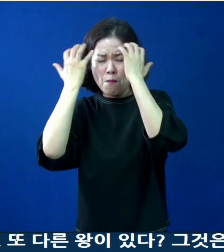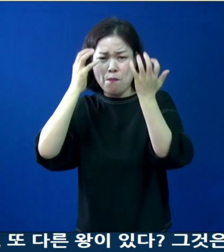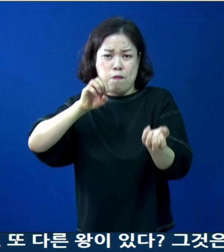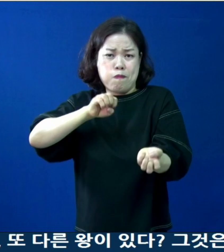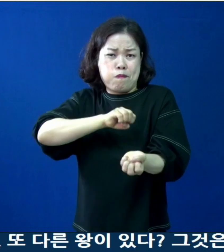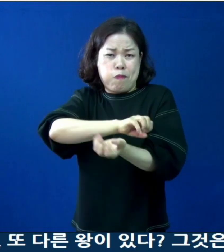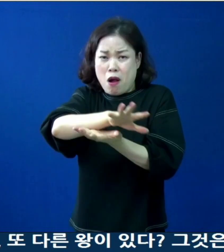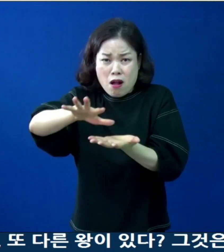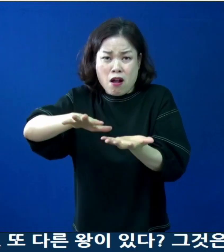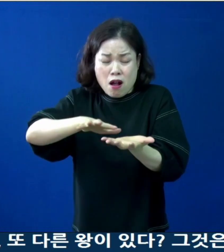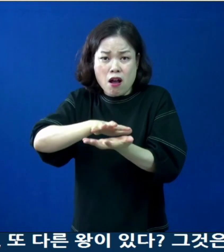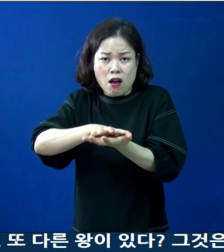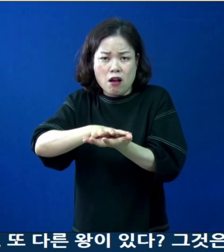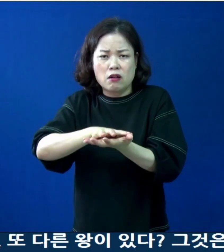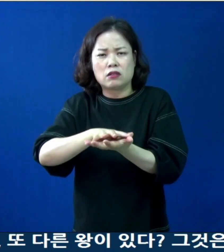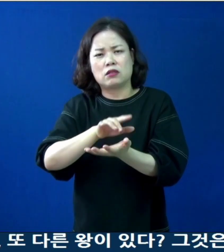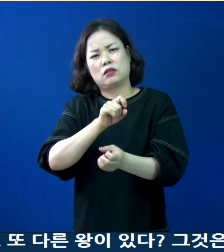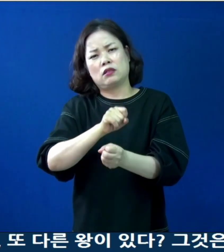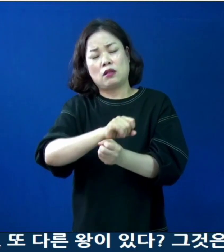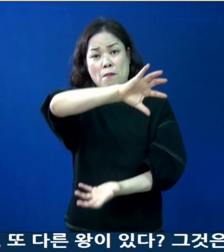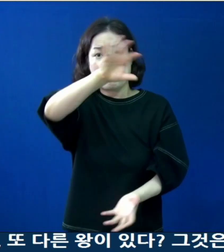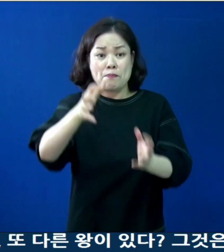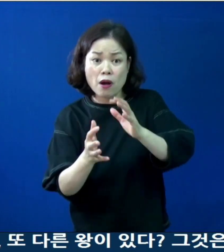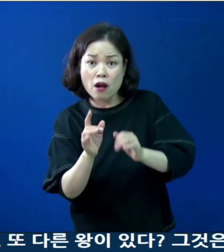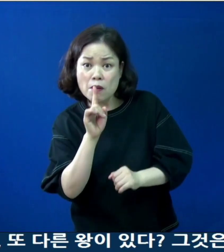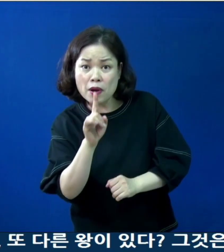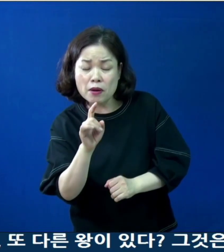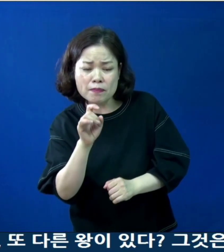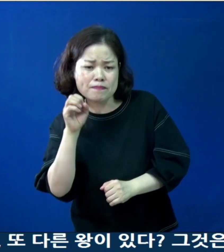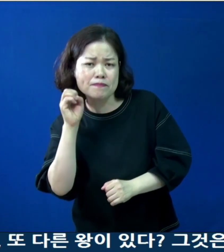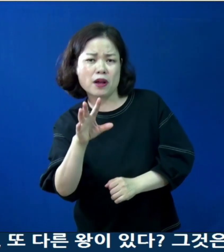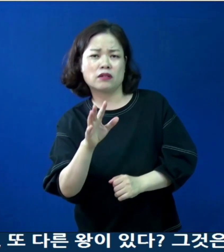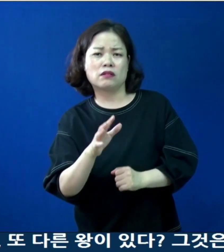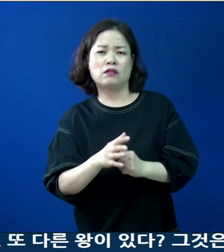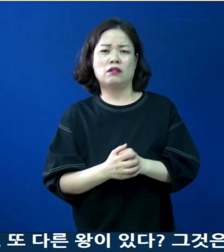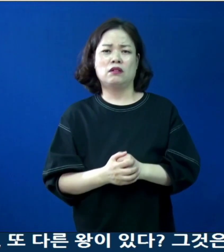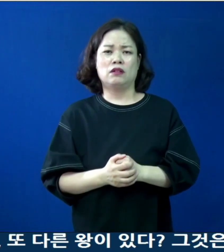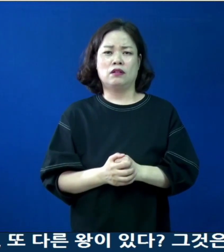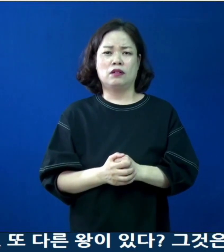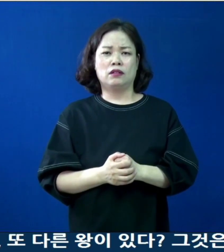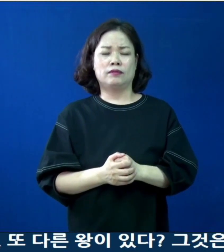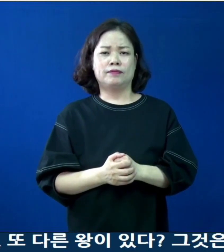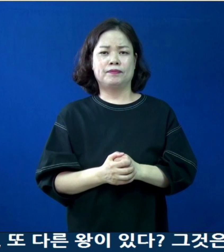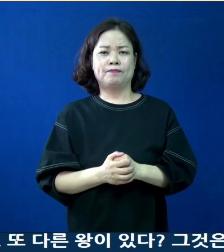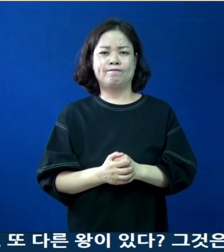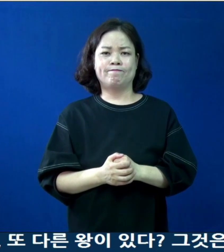있는 여지가 있었느냐, 그렇게 뒤집어 씌우니까 또 그렇게 되는 겁니다.